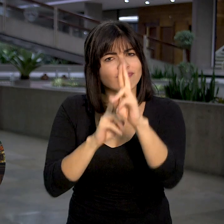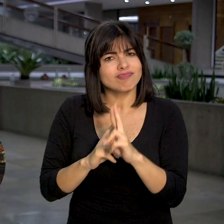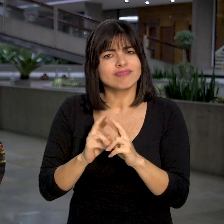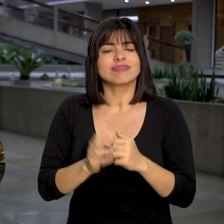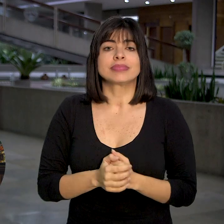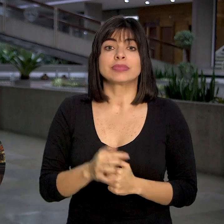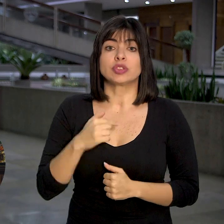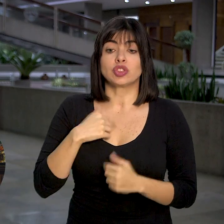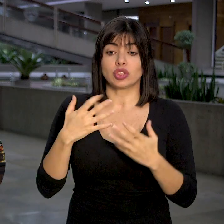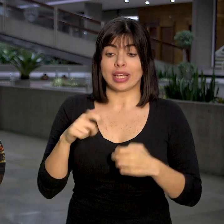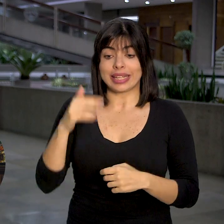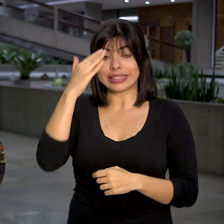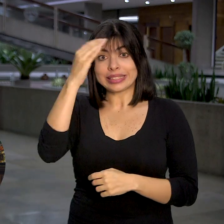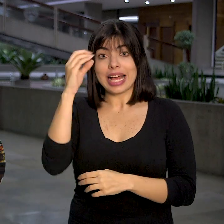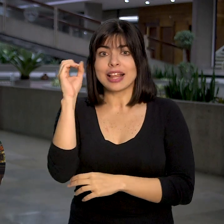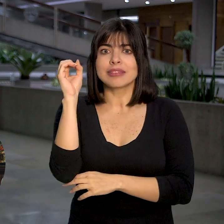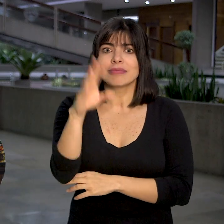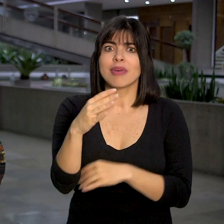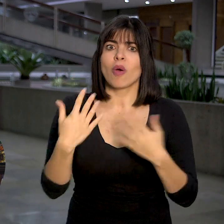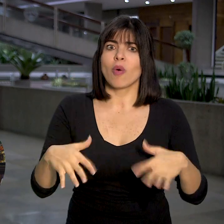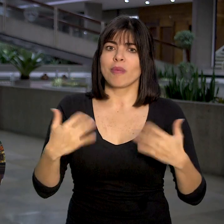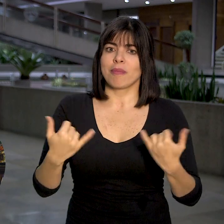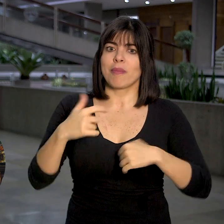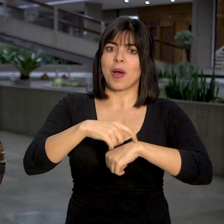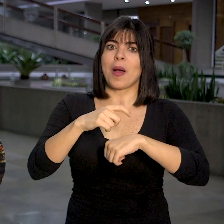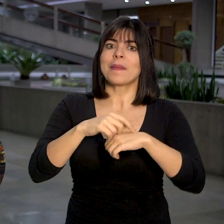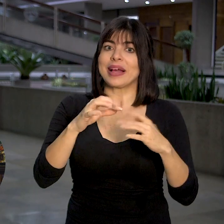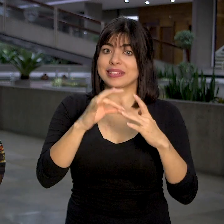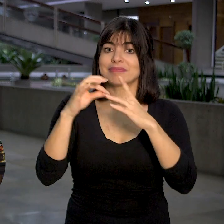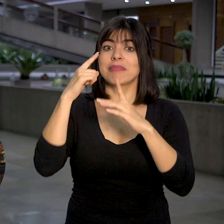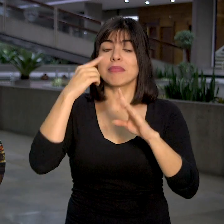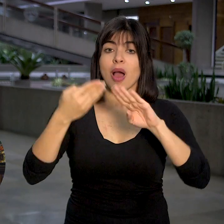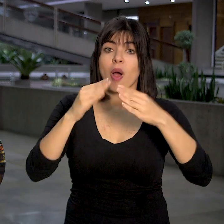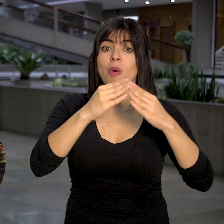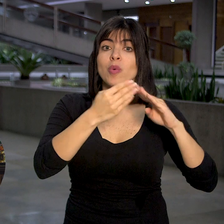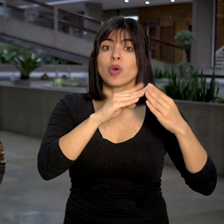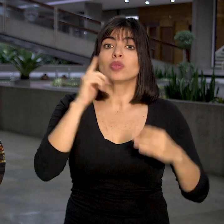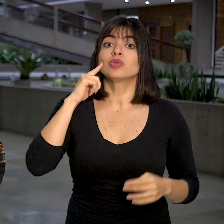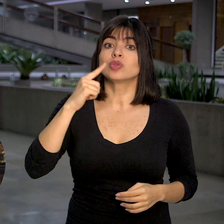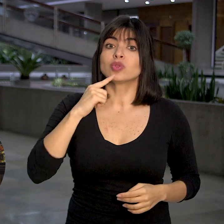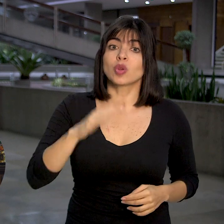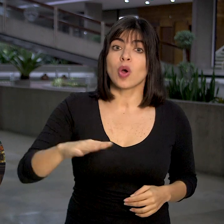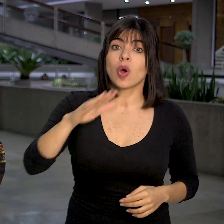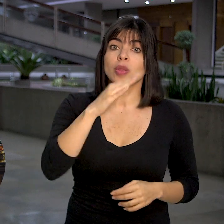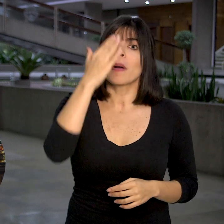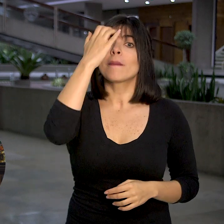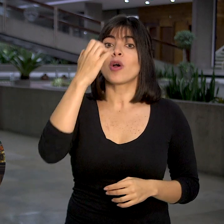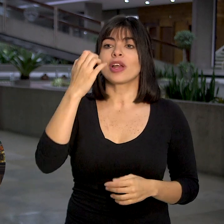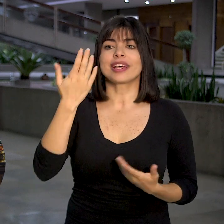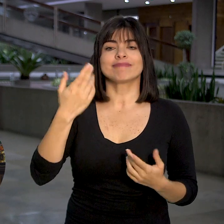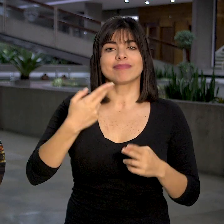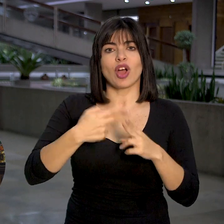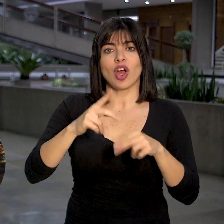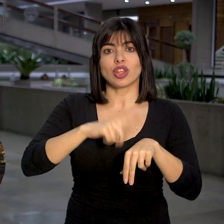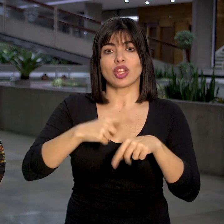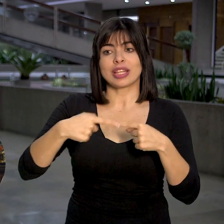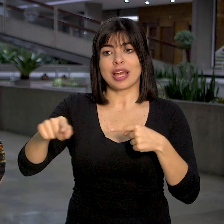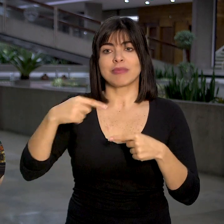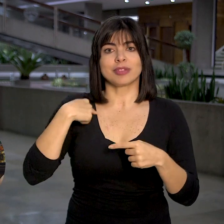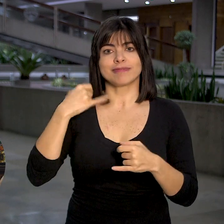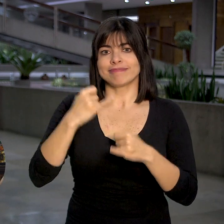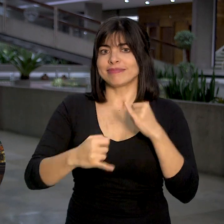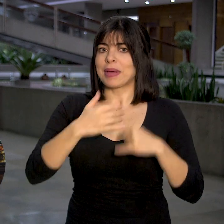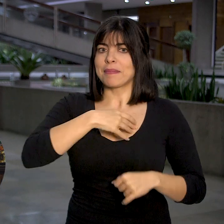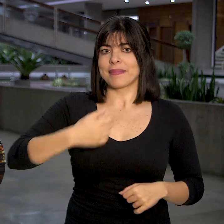enviarles este saludo en un momento especial para la comunidad de la población sorda, porque dentro de poco tiempo dejaré de ser presidente de Costa